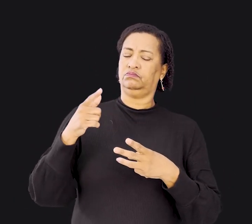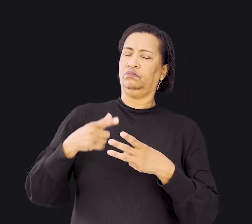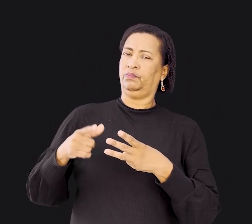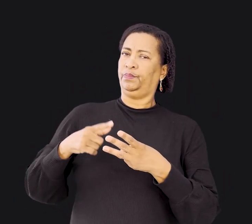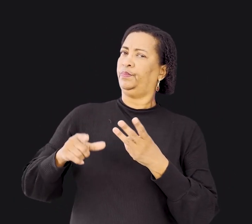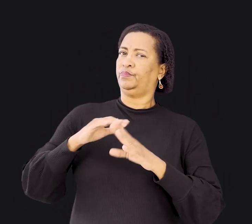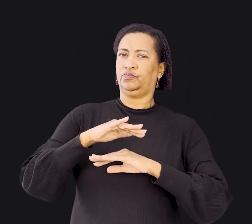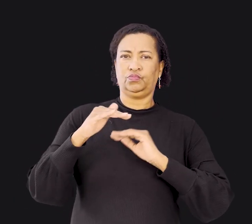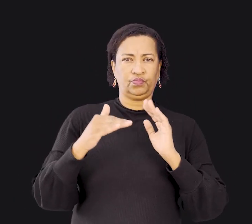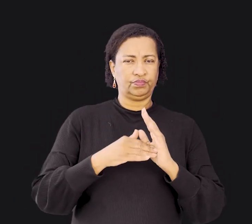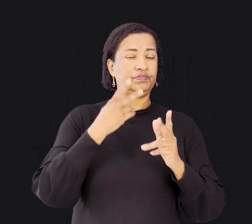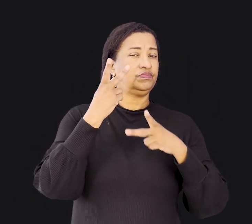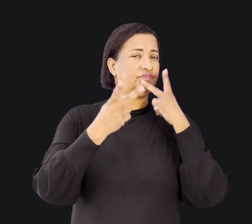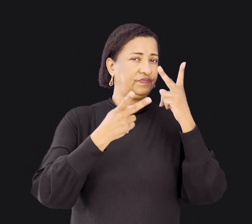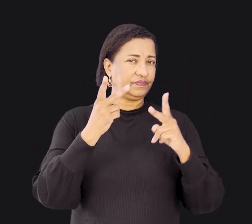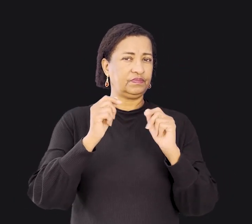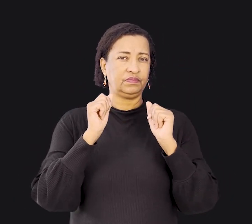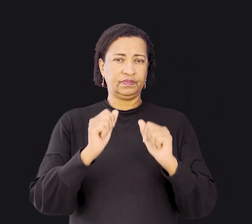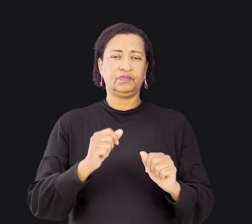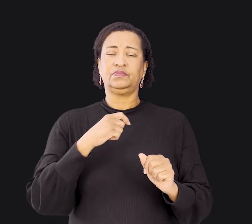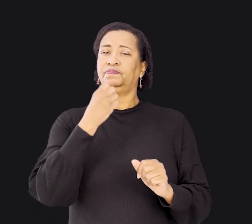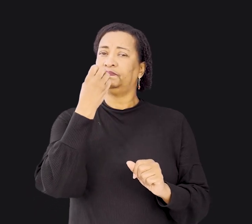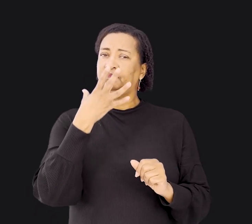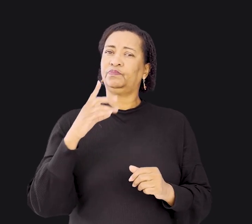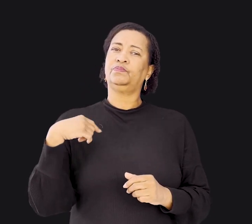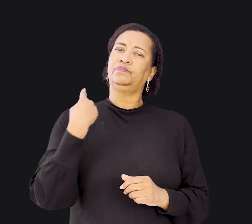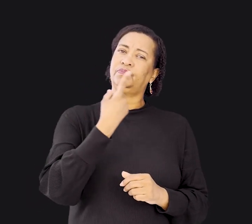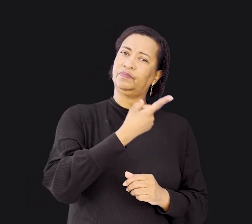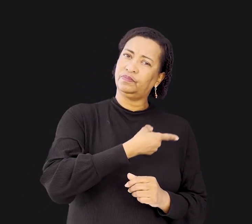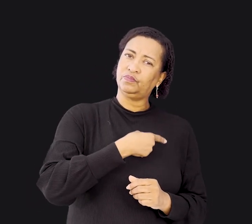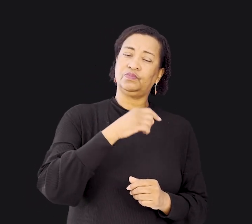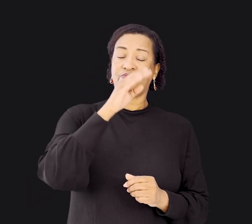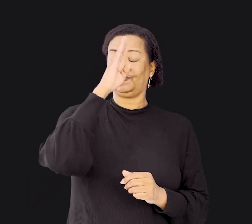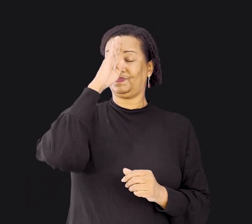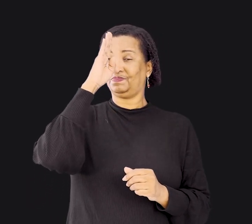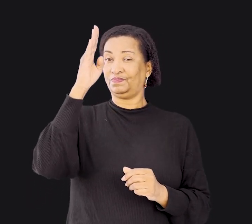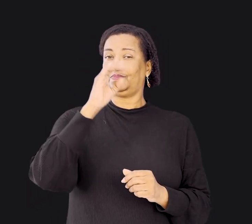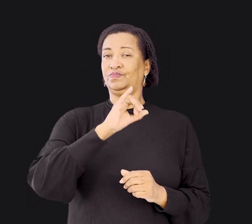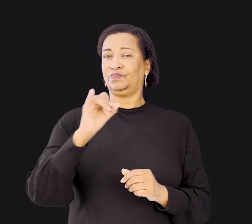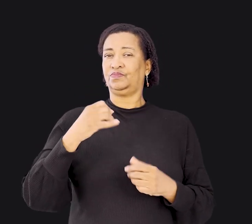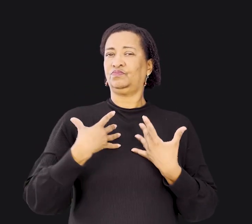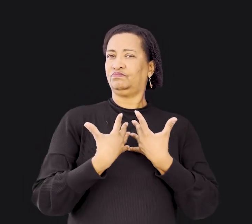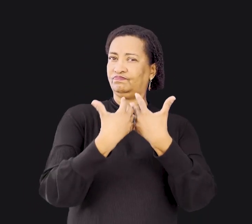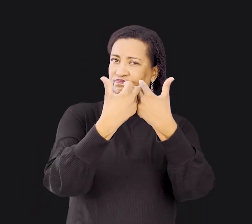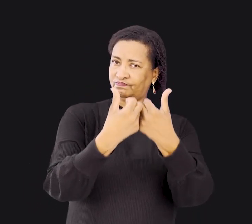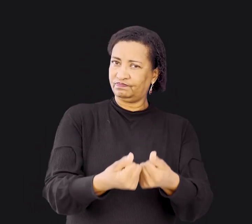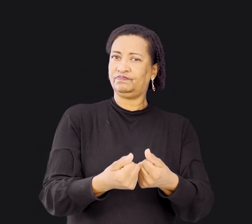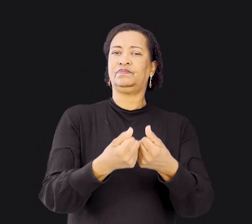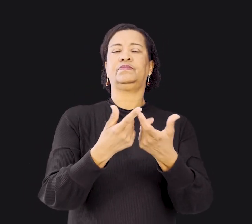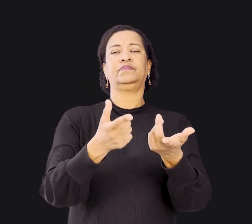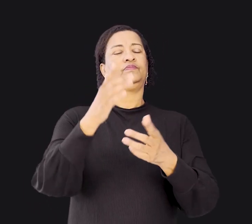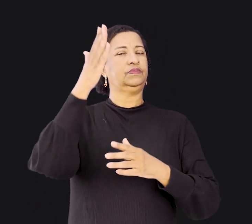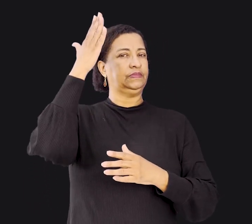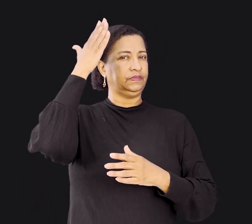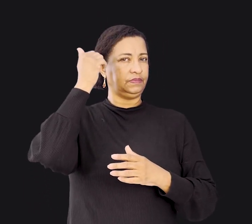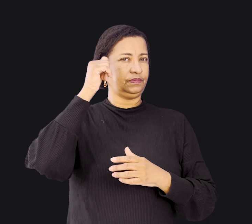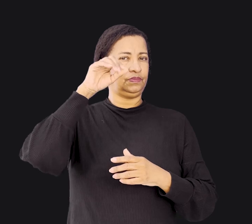afirma que as tempestades podem ser boas para nós, principalmente se recebemos de Deus a sabedoria